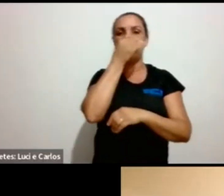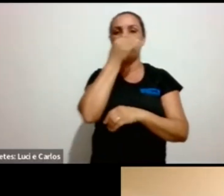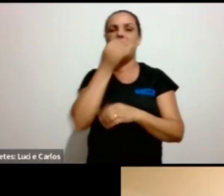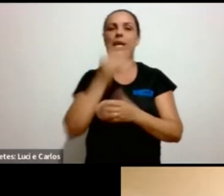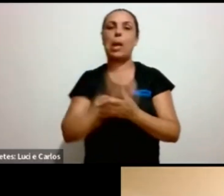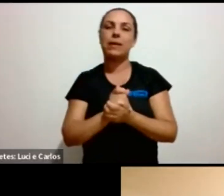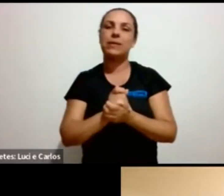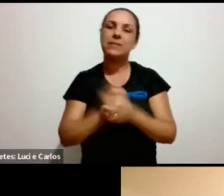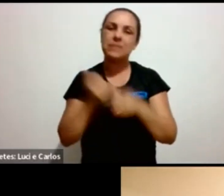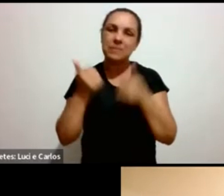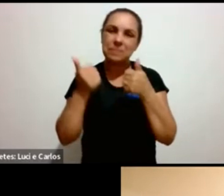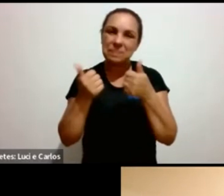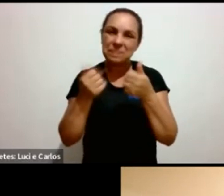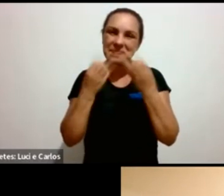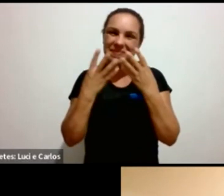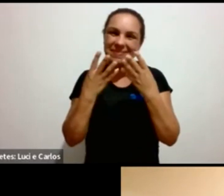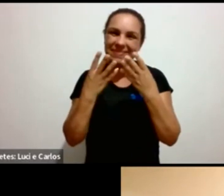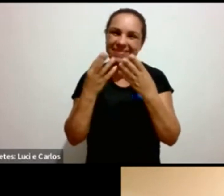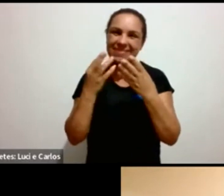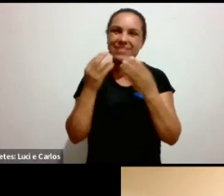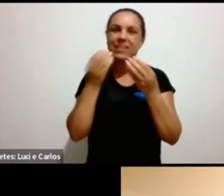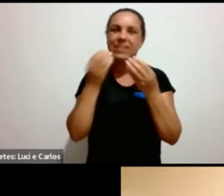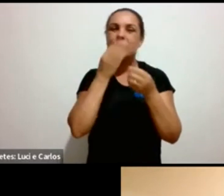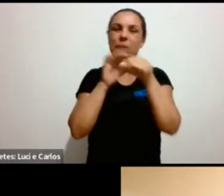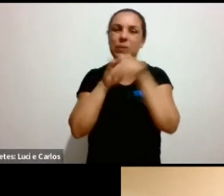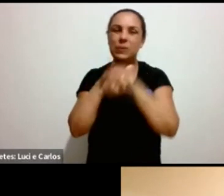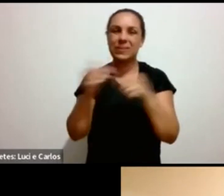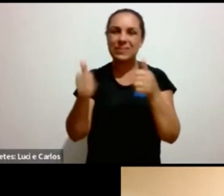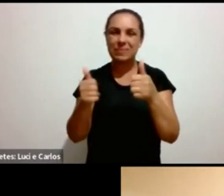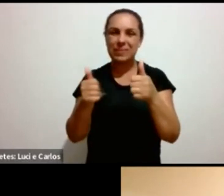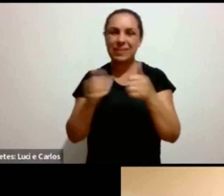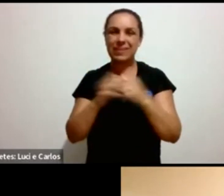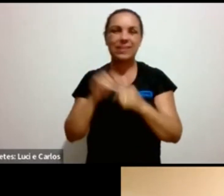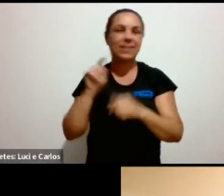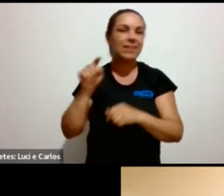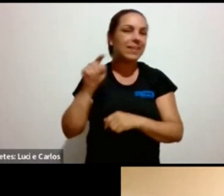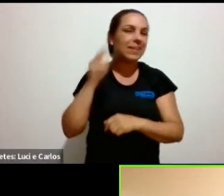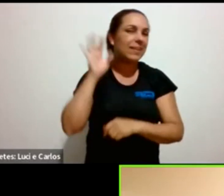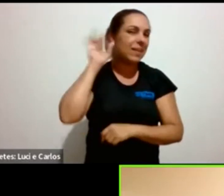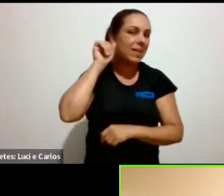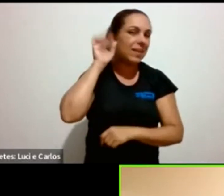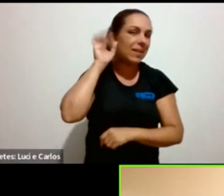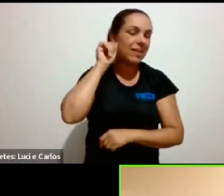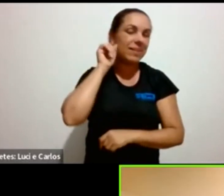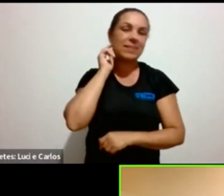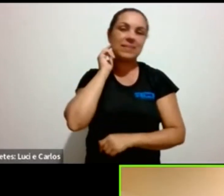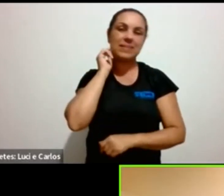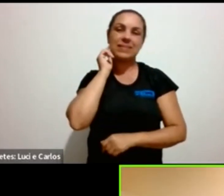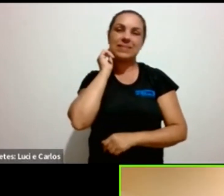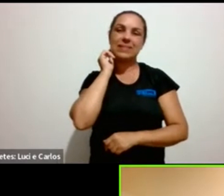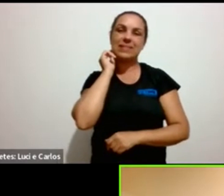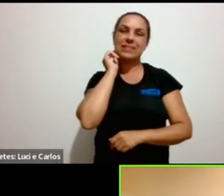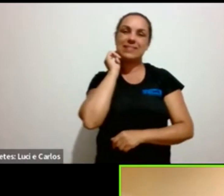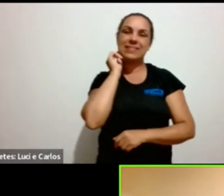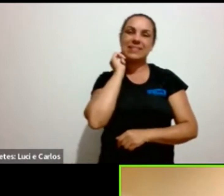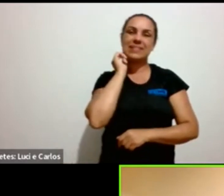bem, Raquel, com você? Boa noite. Ó, libera o áudio. Boa noite, Raquel. Abre seu